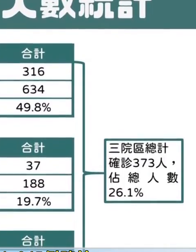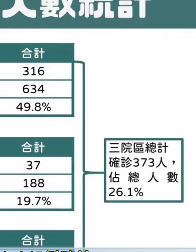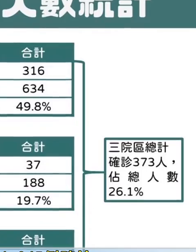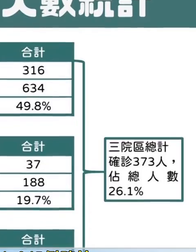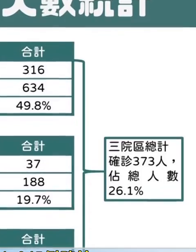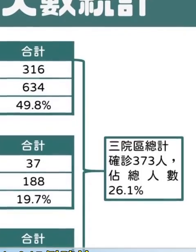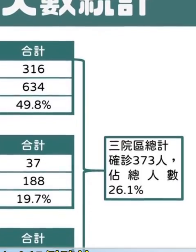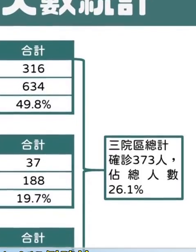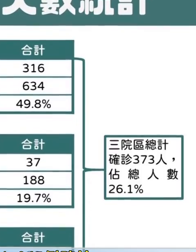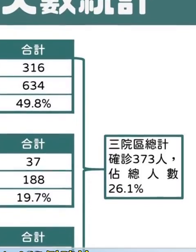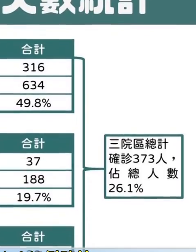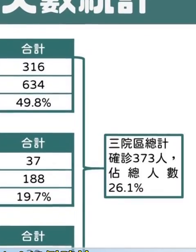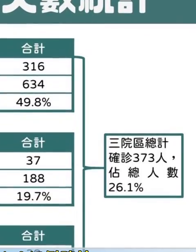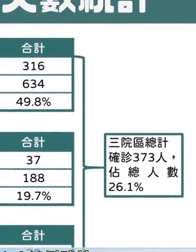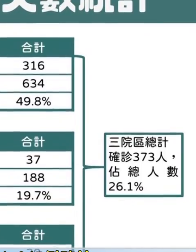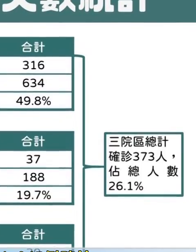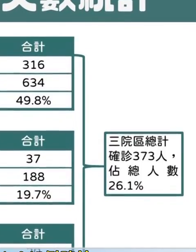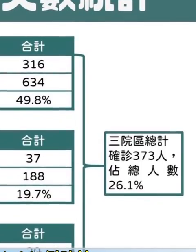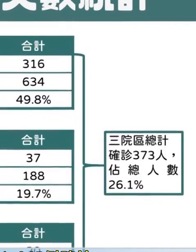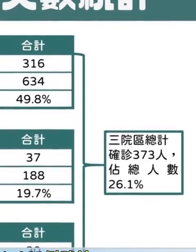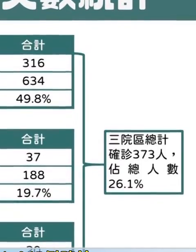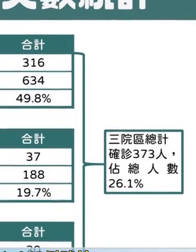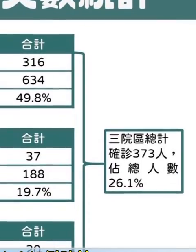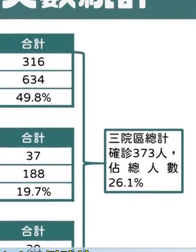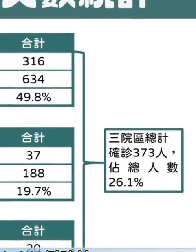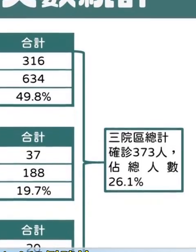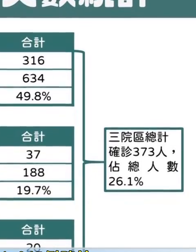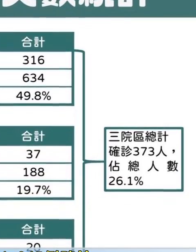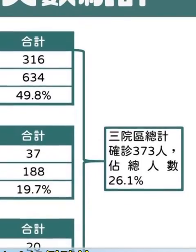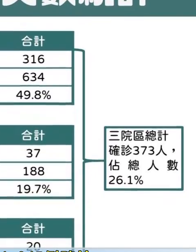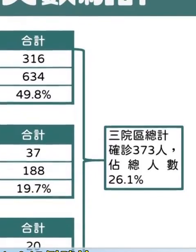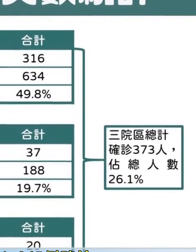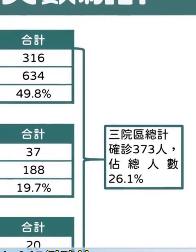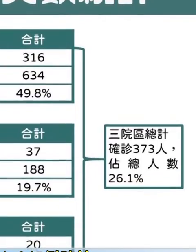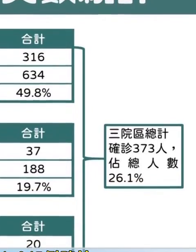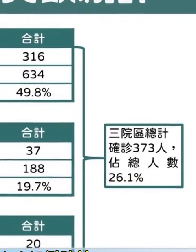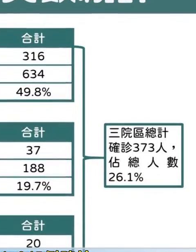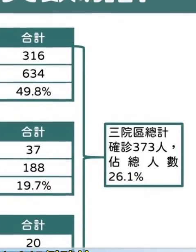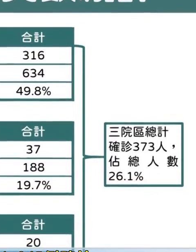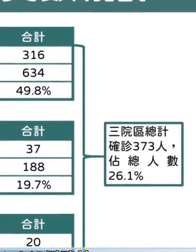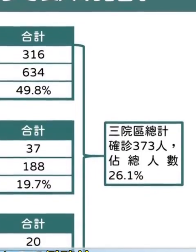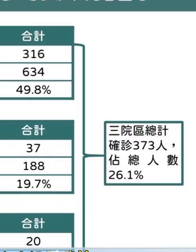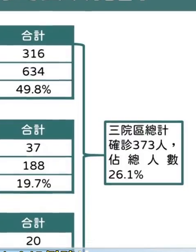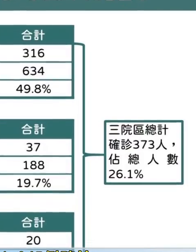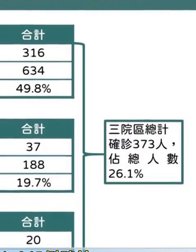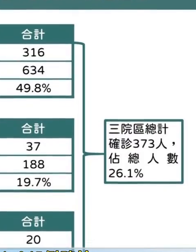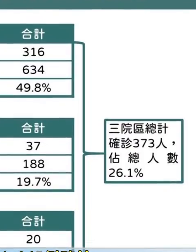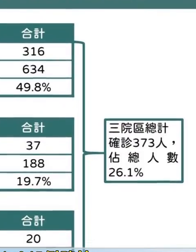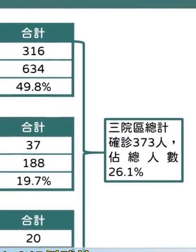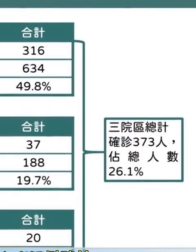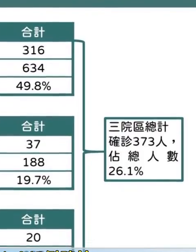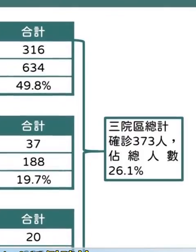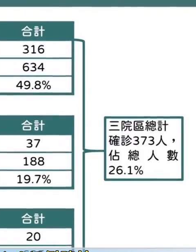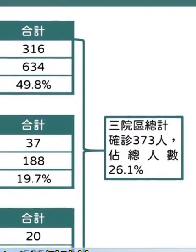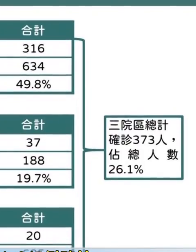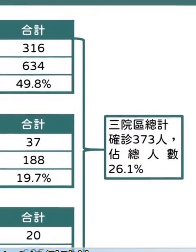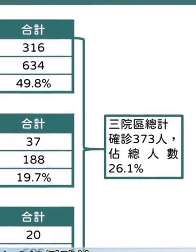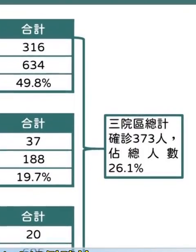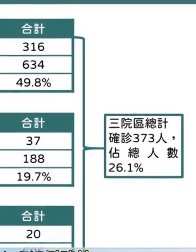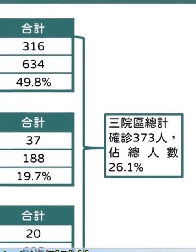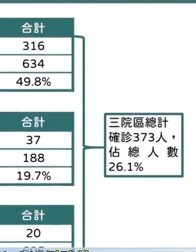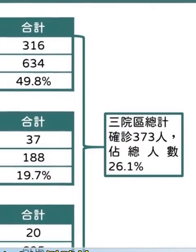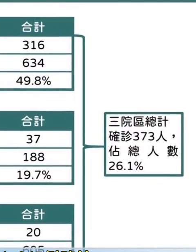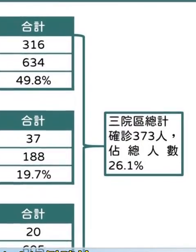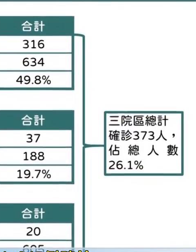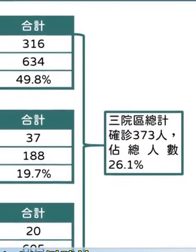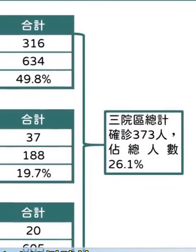工作人员25人，这到昨天5月18号为止。那在这个院本部的部分呢，确诊